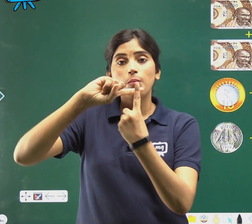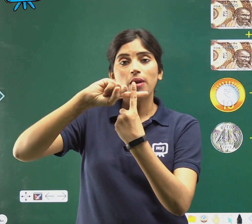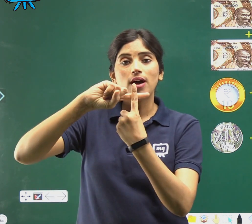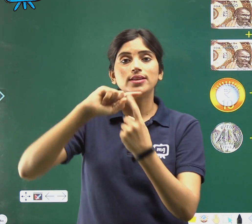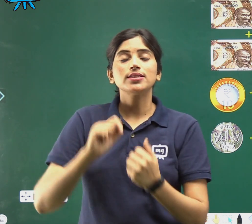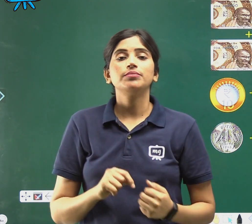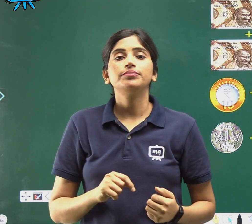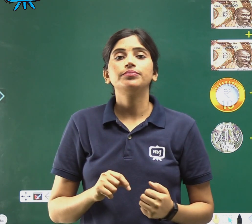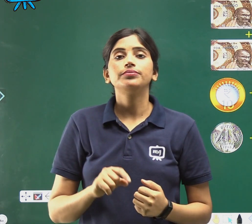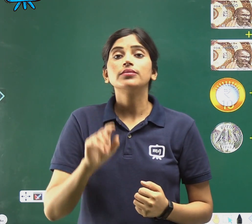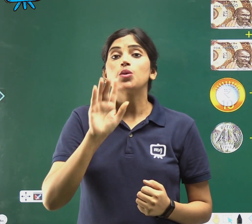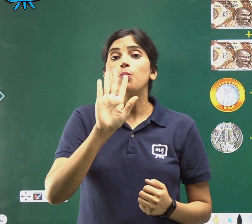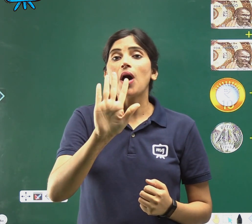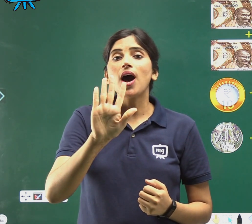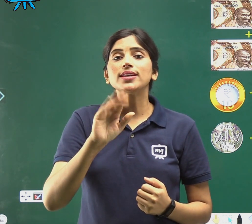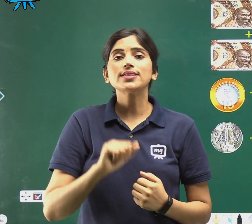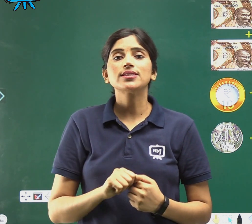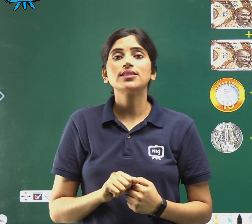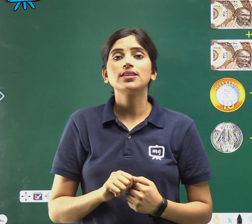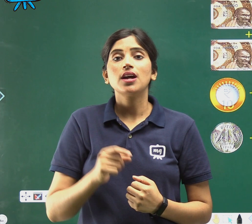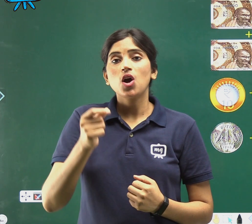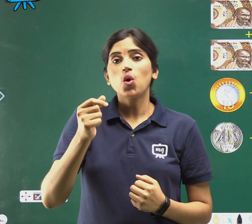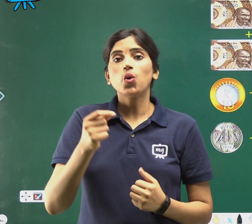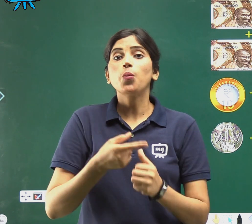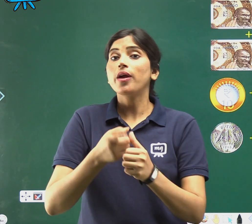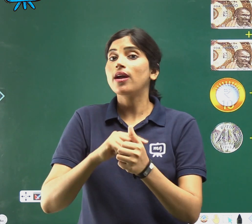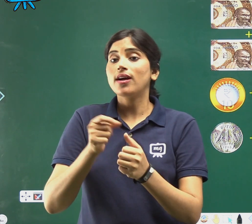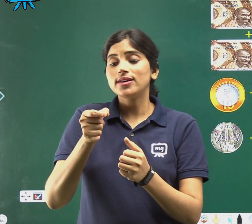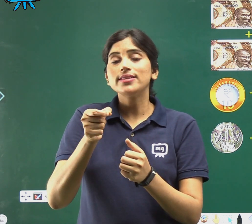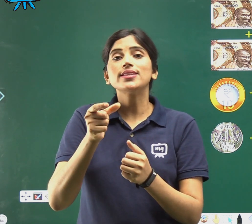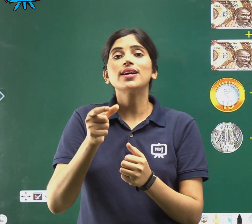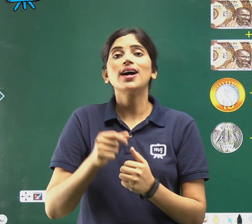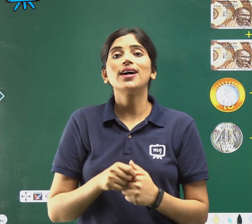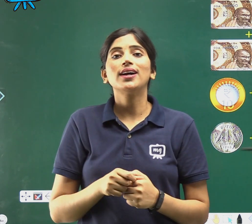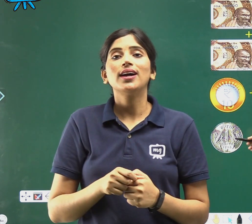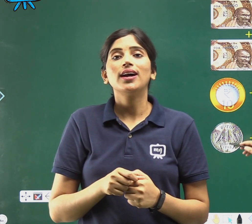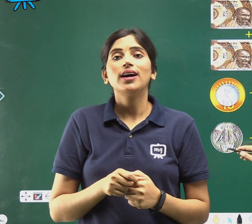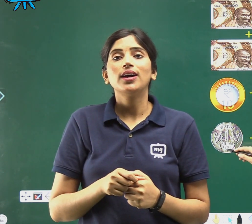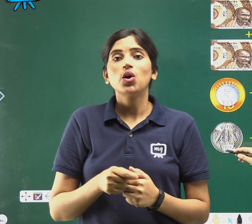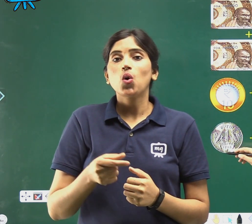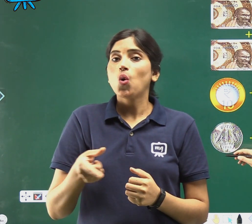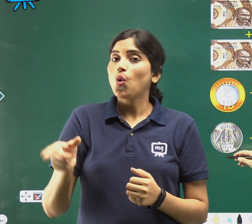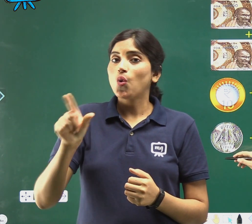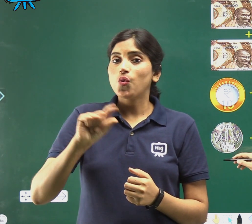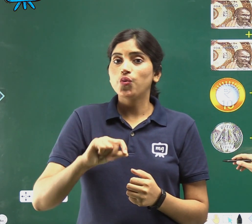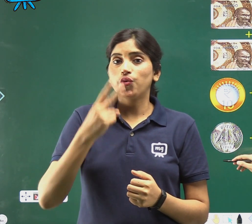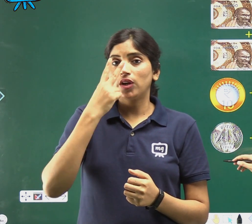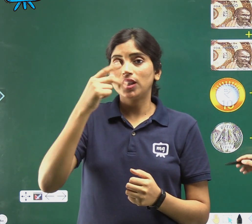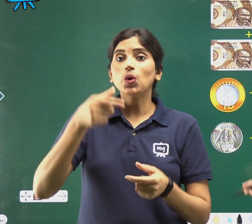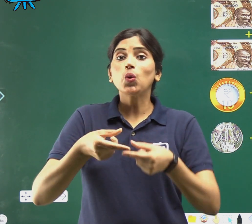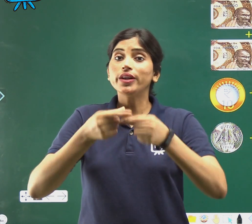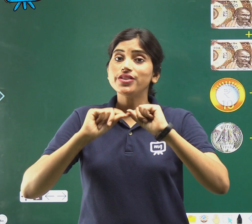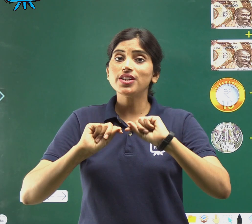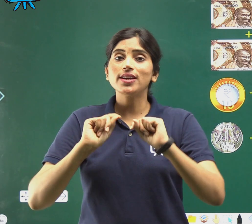प्लस 5 रुपए का सिक्का फिर देखो नीचे,